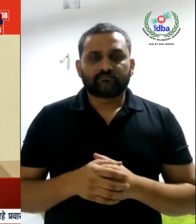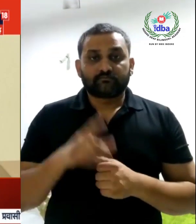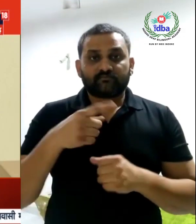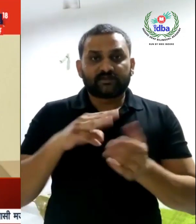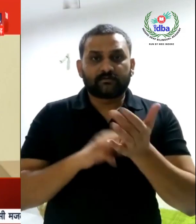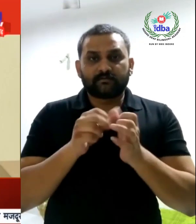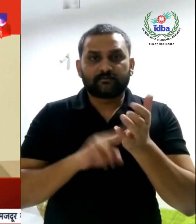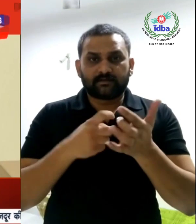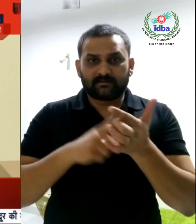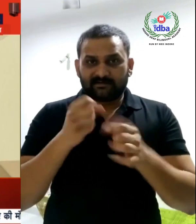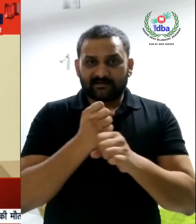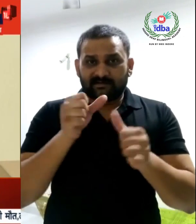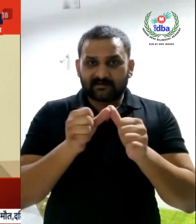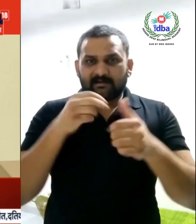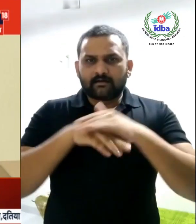मनरेगा के अंतर्गत